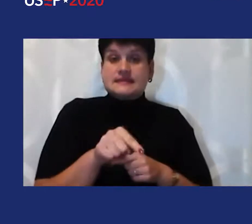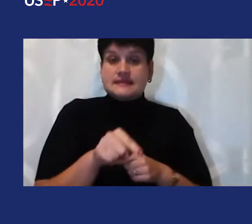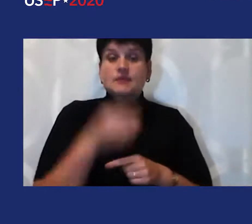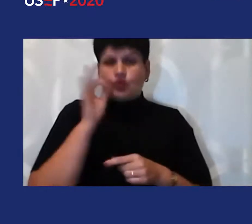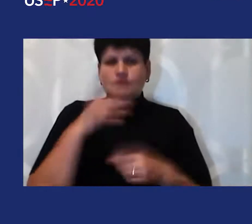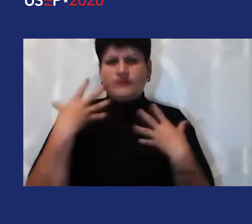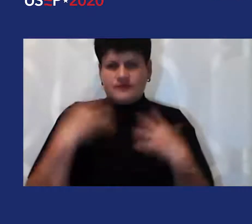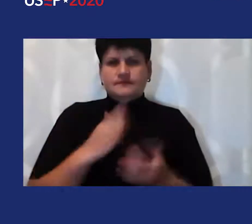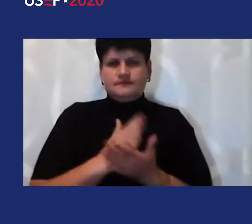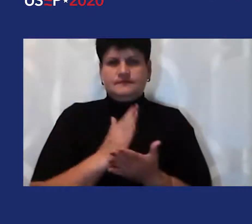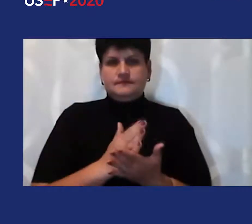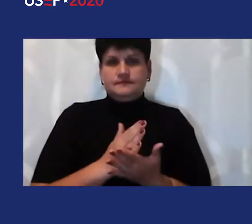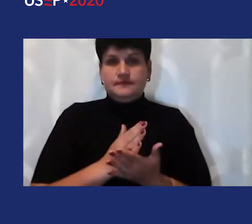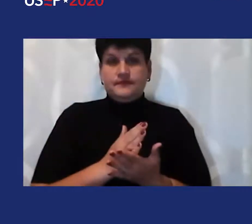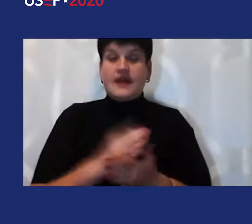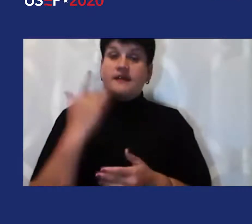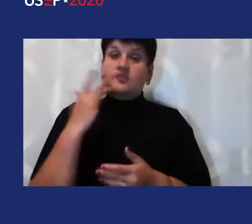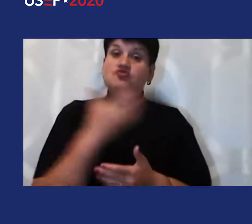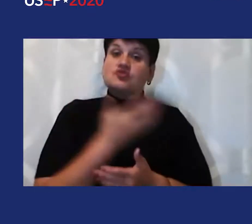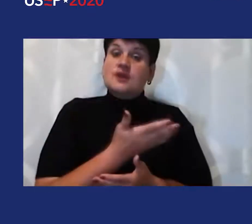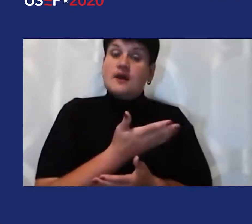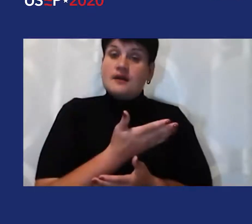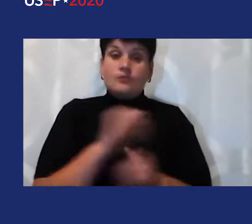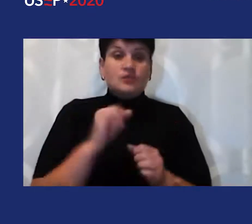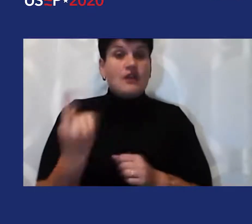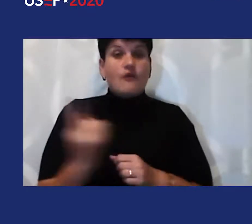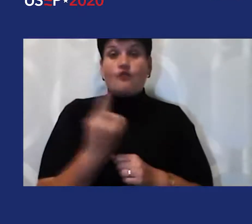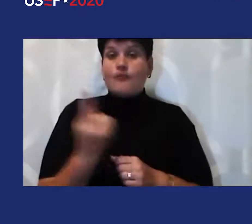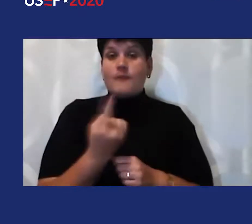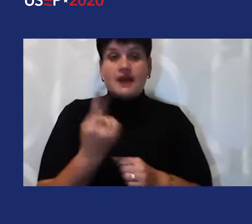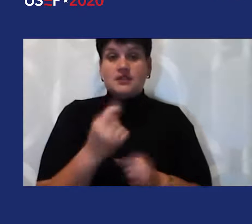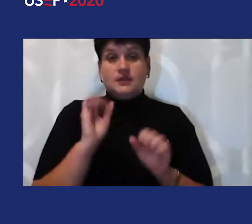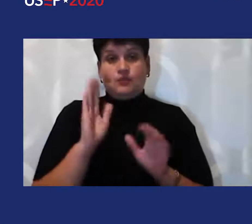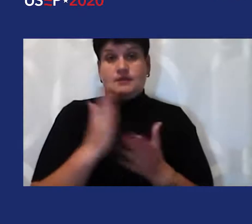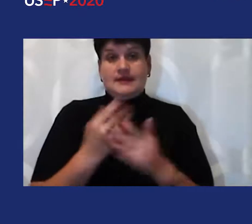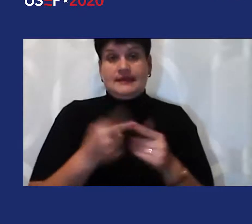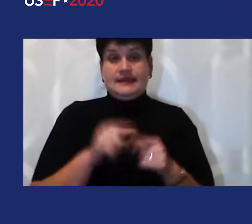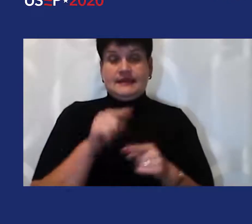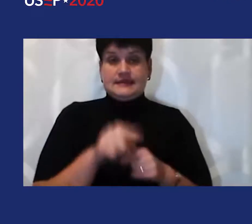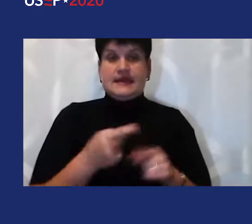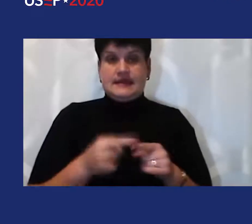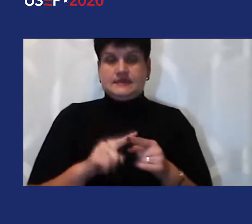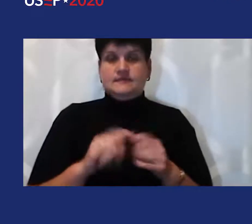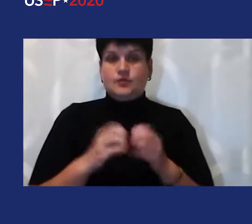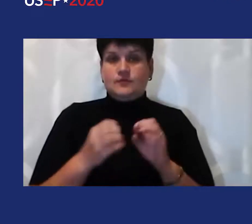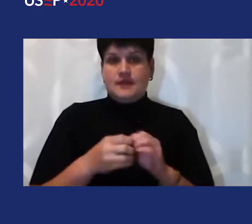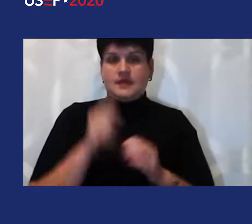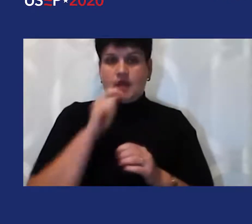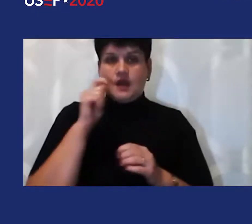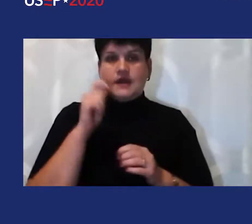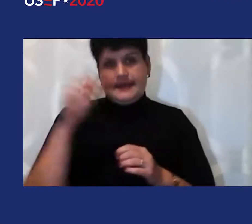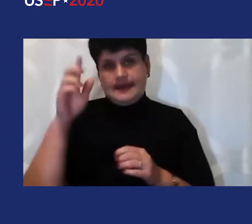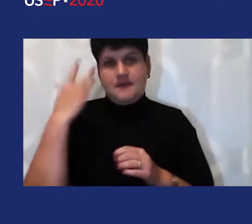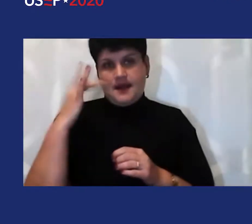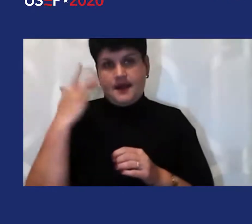side. We have висувають faced this такі problem already in пропозиції, і це Ukraine, but US потенціально для might face американських it for the виборів. first І ми time, бажаємо and американським that will друзям be